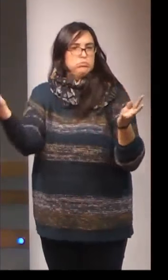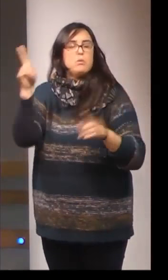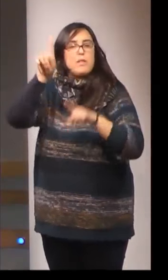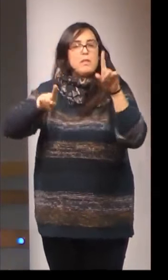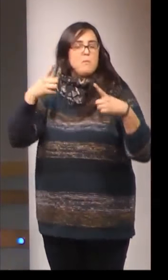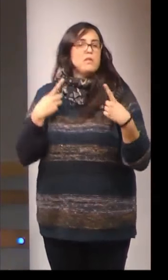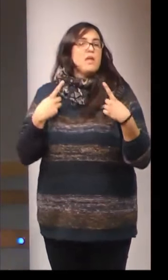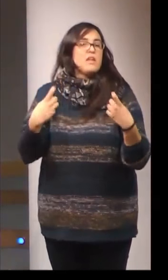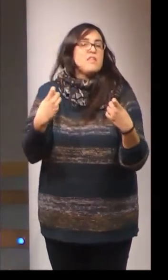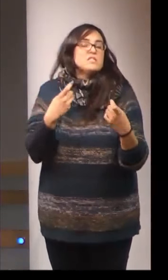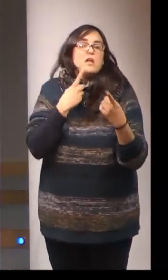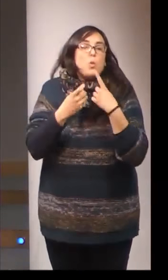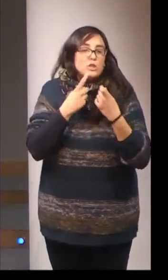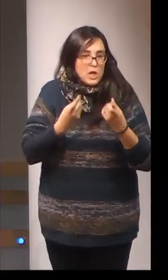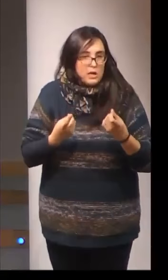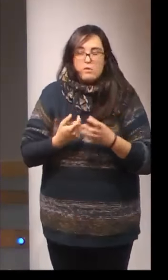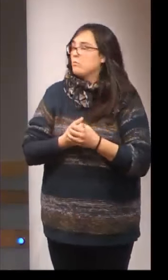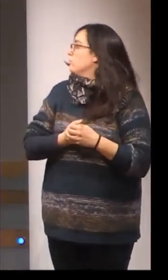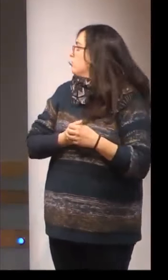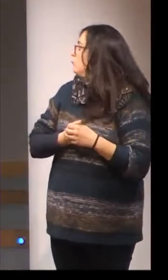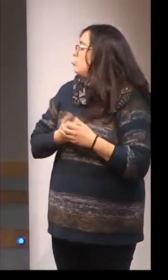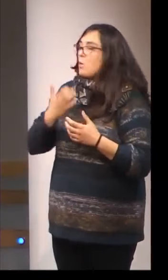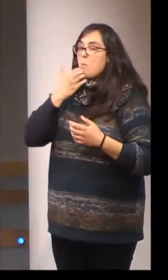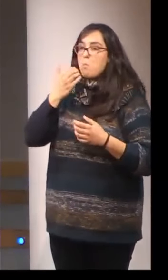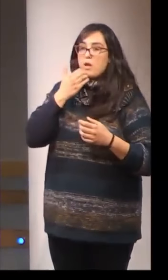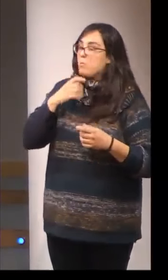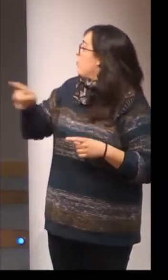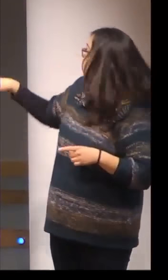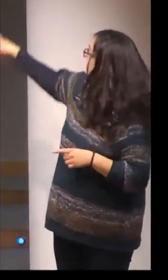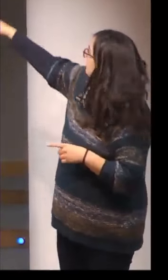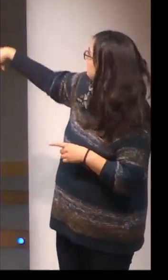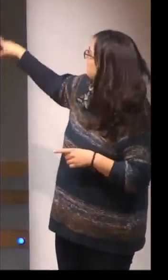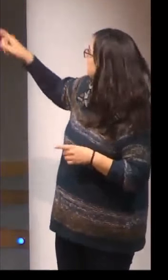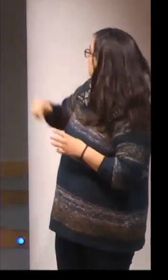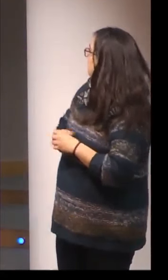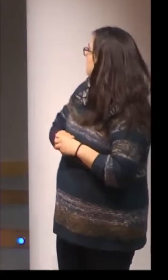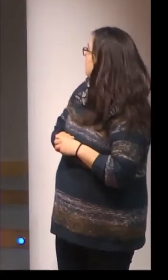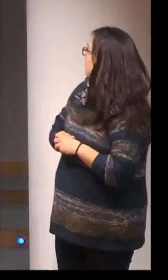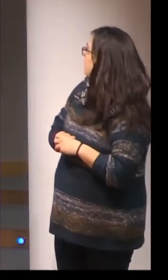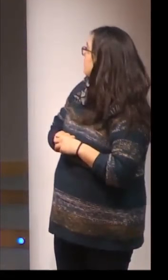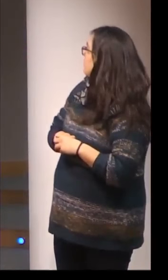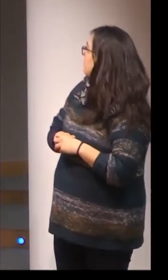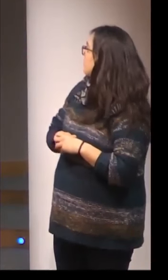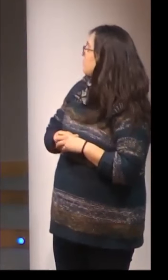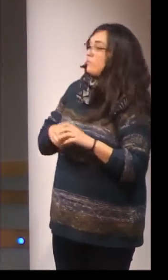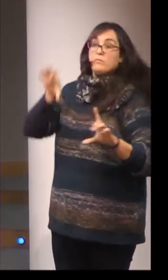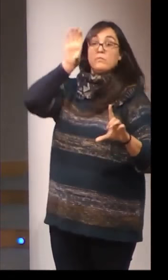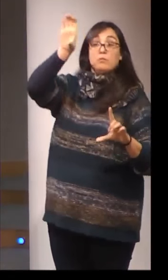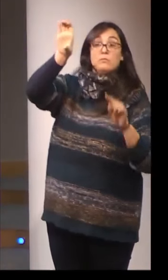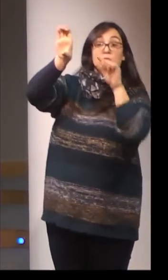Hay preguntas de diferente tipología en función de las necesidades del cuestionario. Y podéis ver en la pantalla